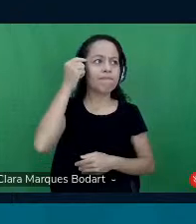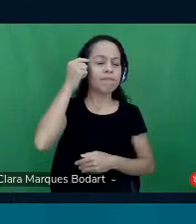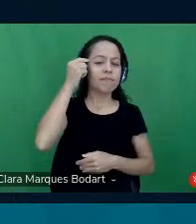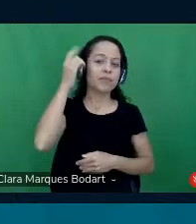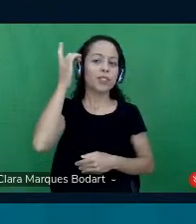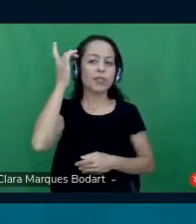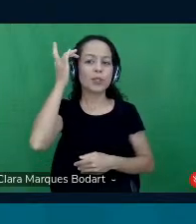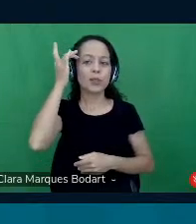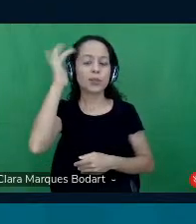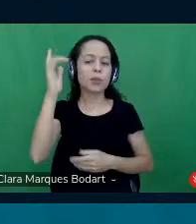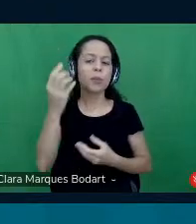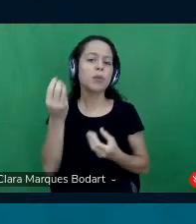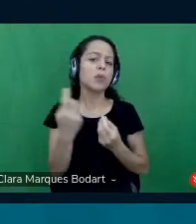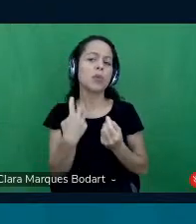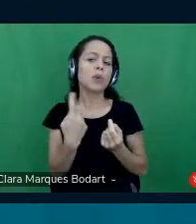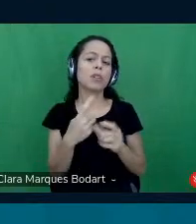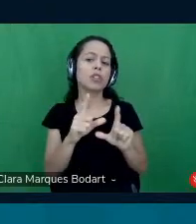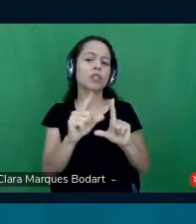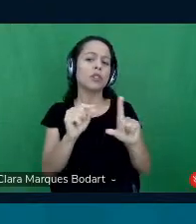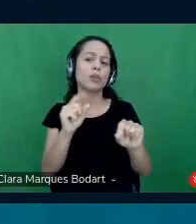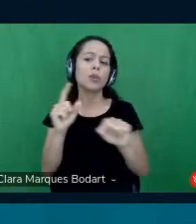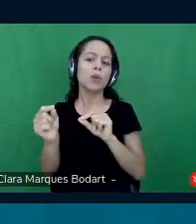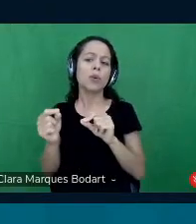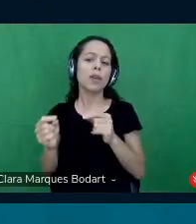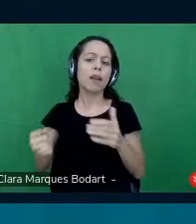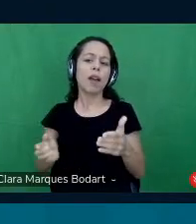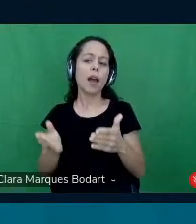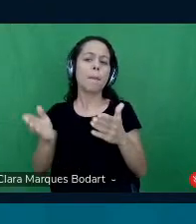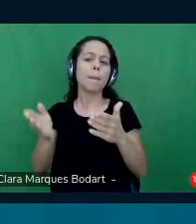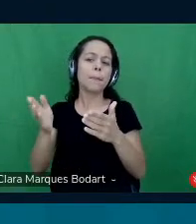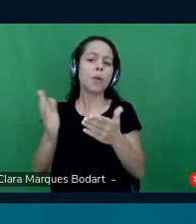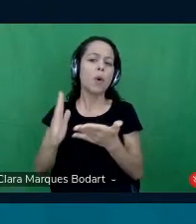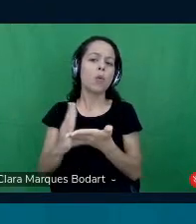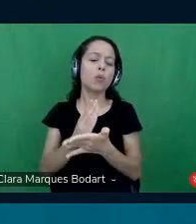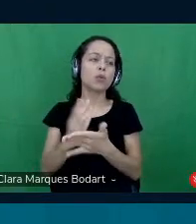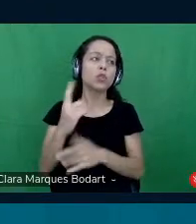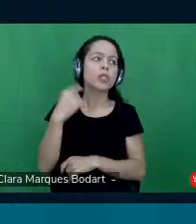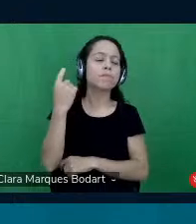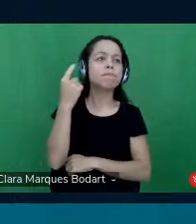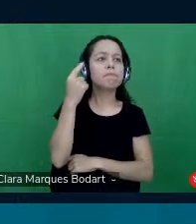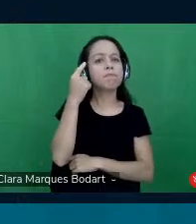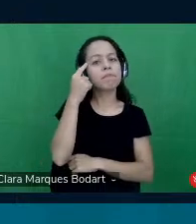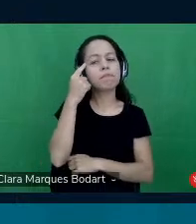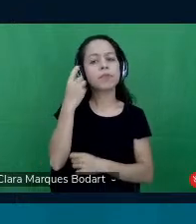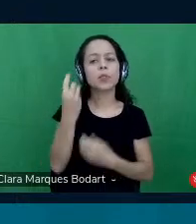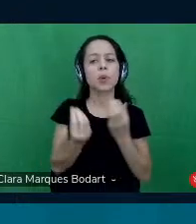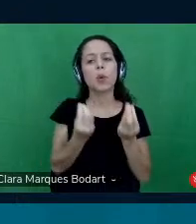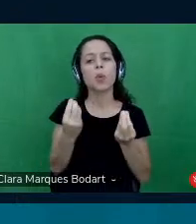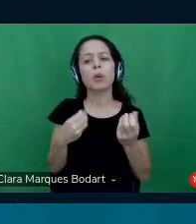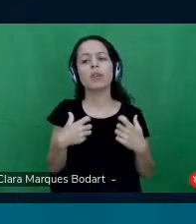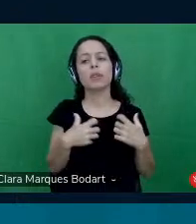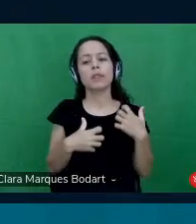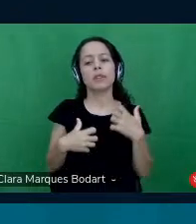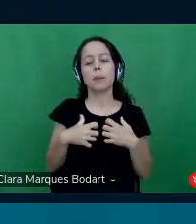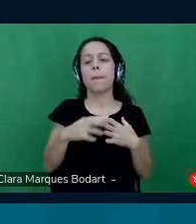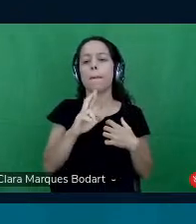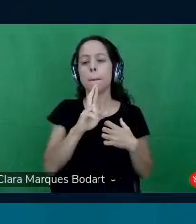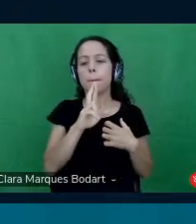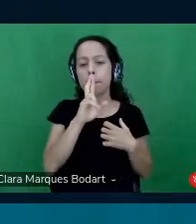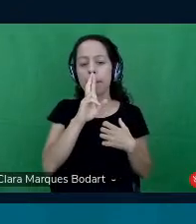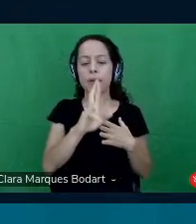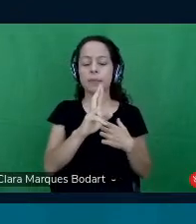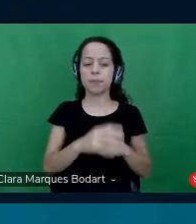fazemos determinadas escolhas e trilhamos alguns caminhos, mas a fim de buscar respostas às nossas inquietações, né? Que numa esfera